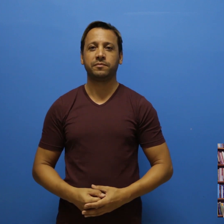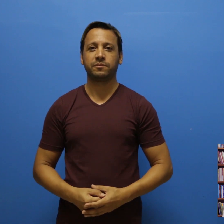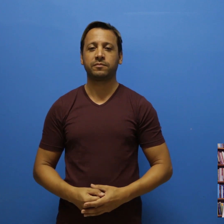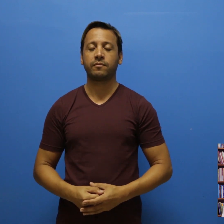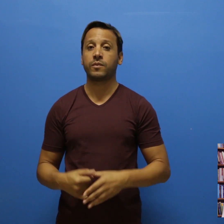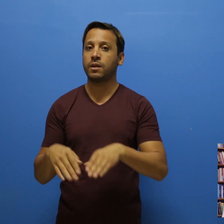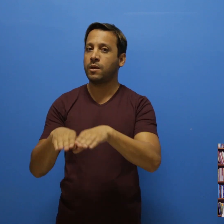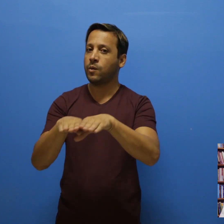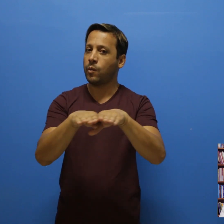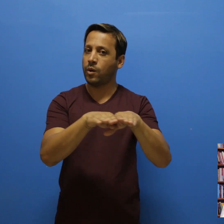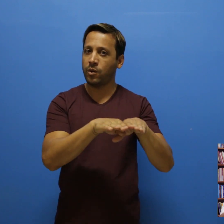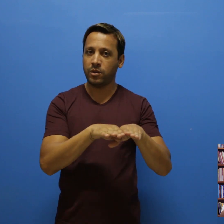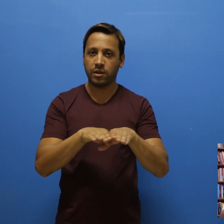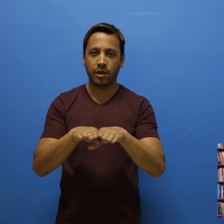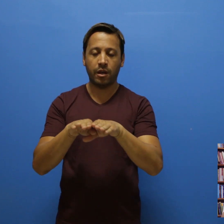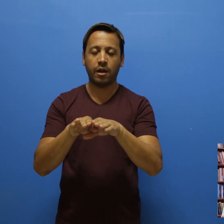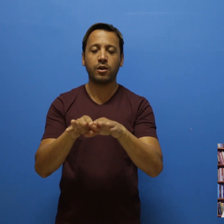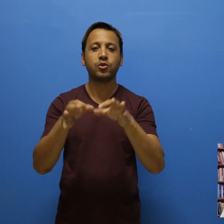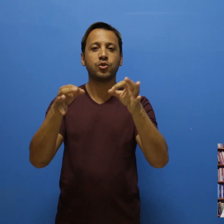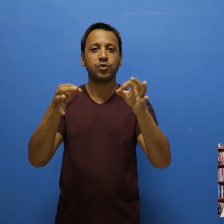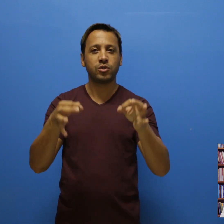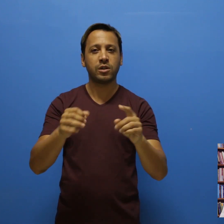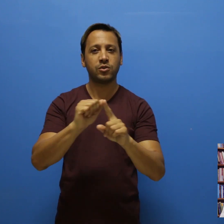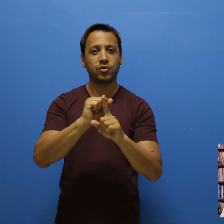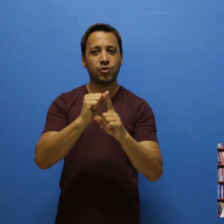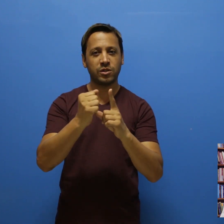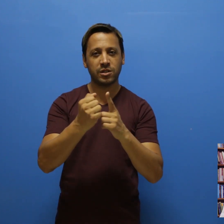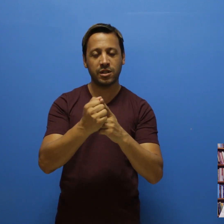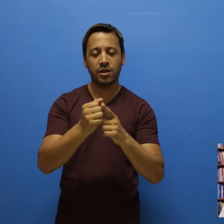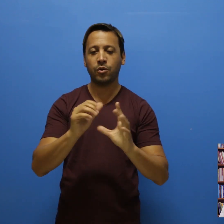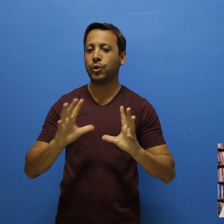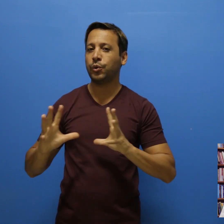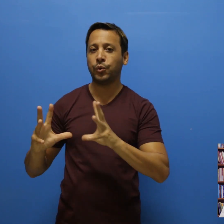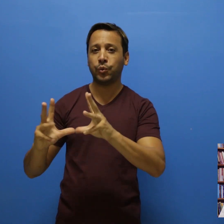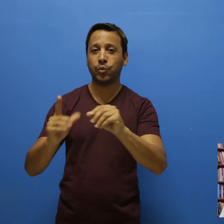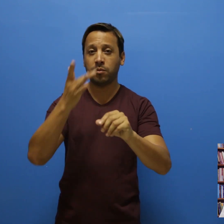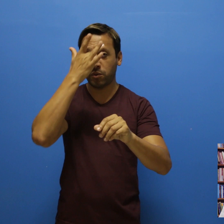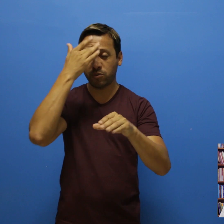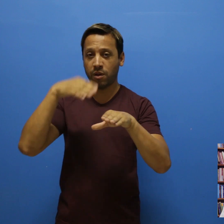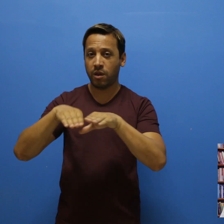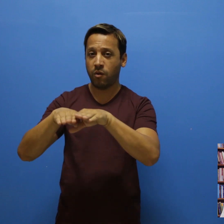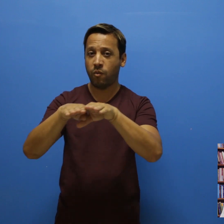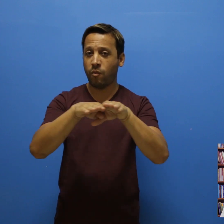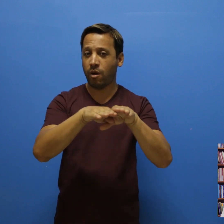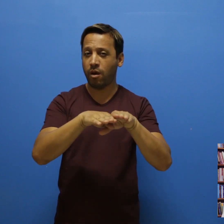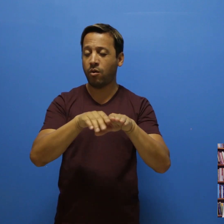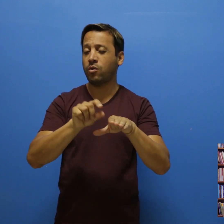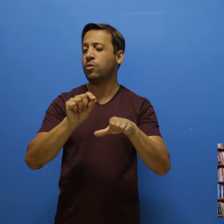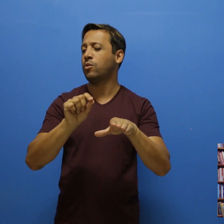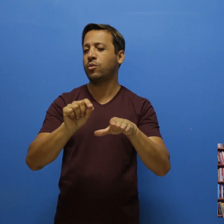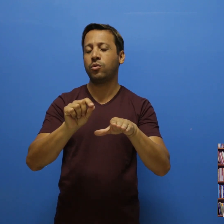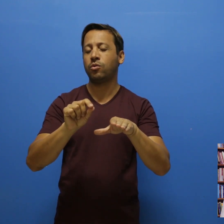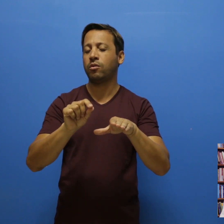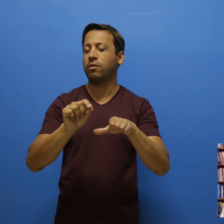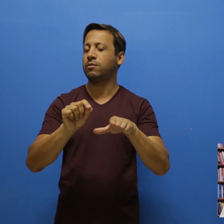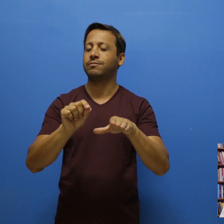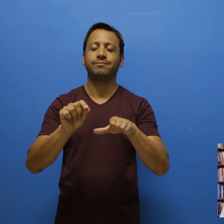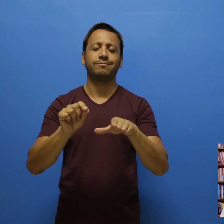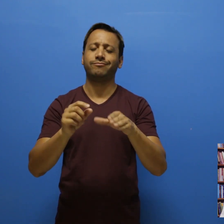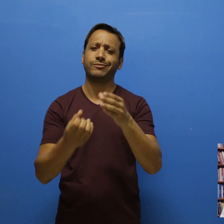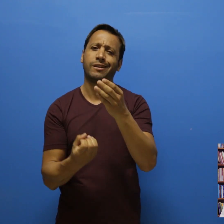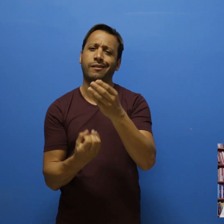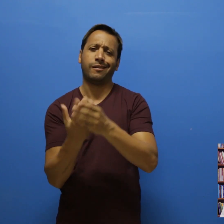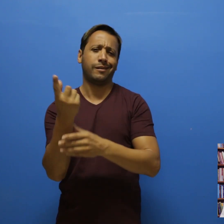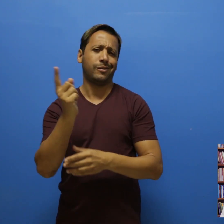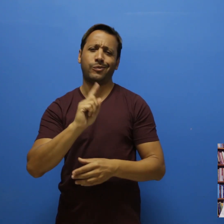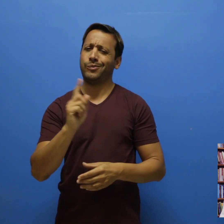justiça social, a ideia de que todos nós somos iguais é uma ideia que na verdade não se constituiu nem no